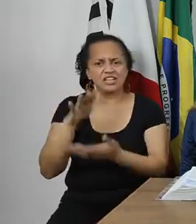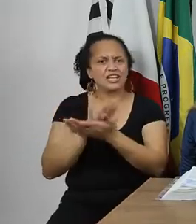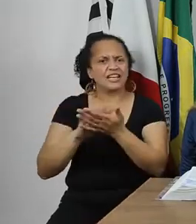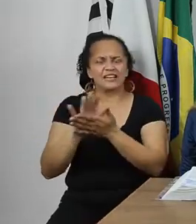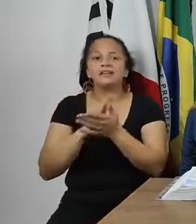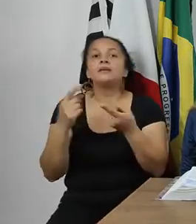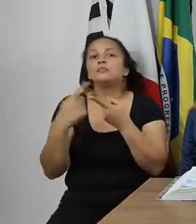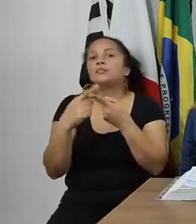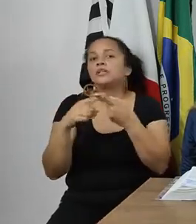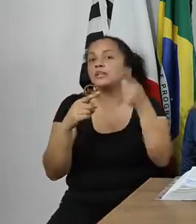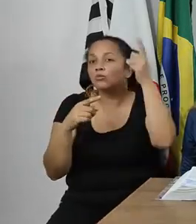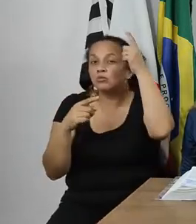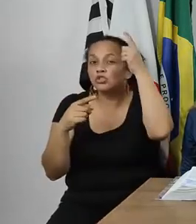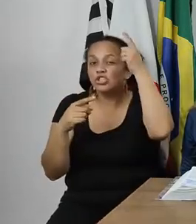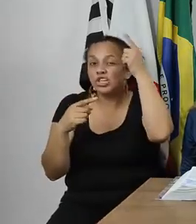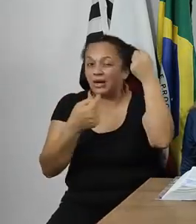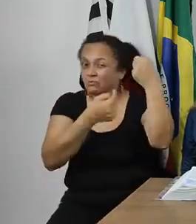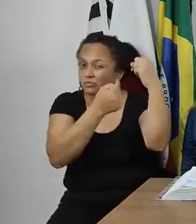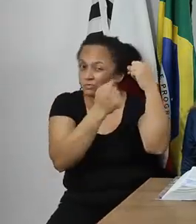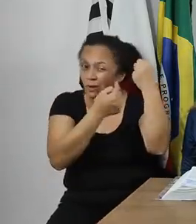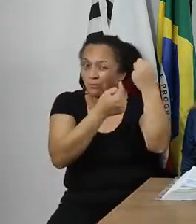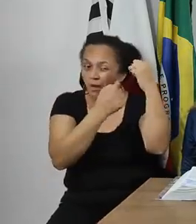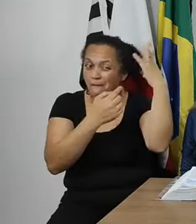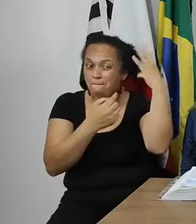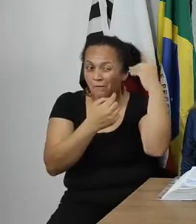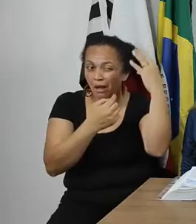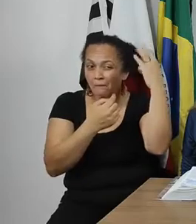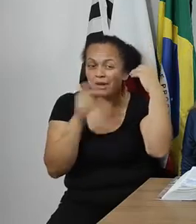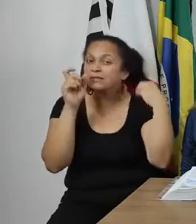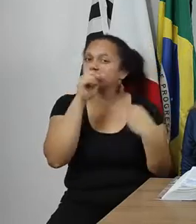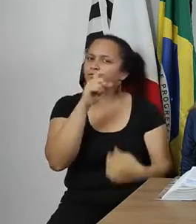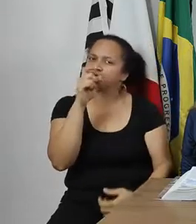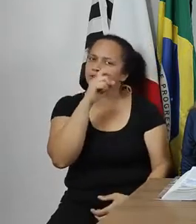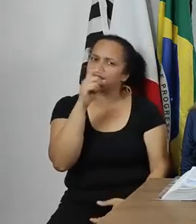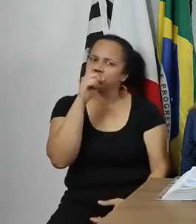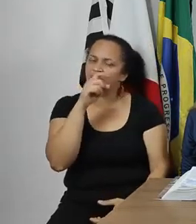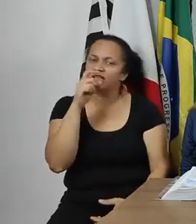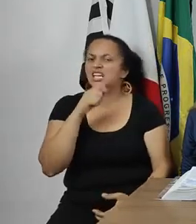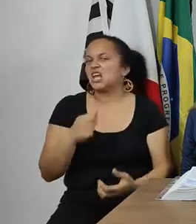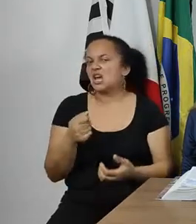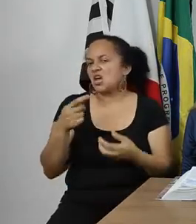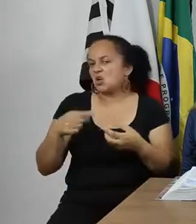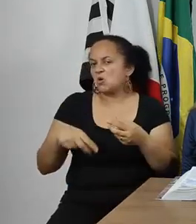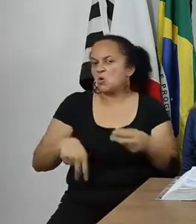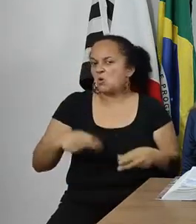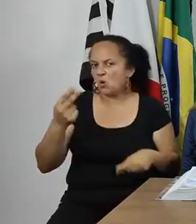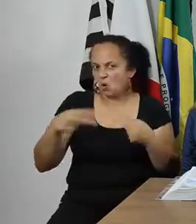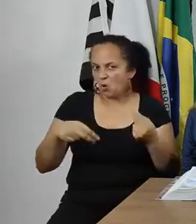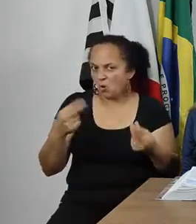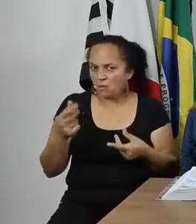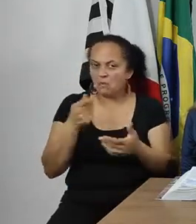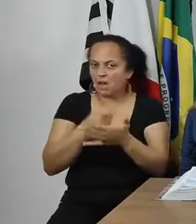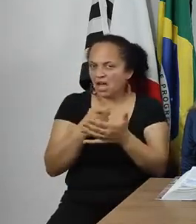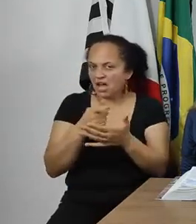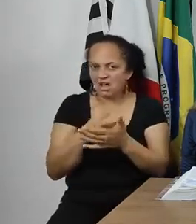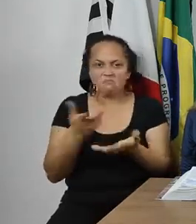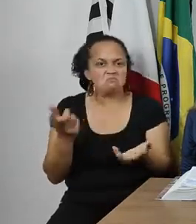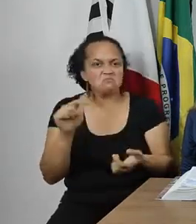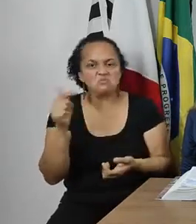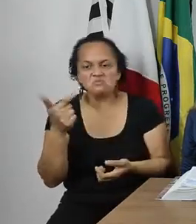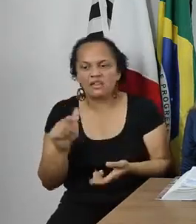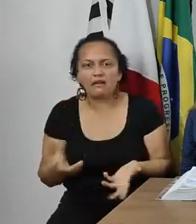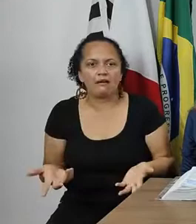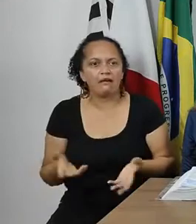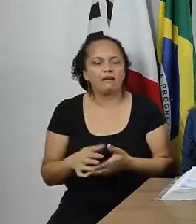vai acontecer na sua casa, olha, você não vai conseguir pagar as contas no final do mês. E aí começa